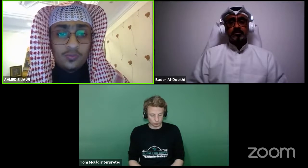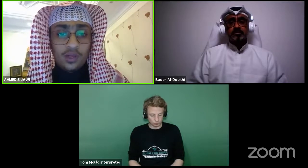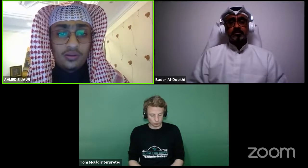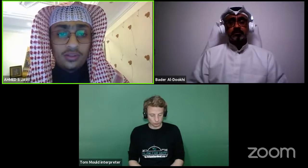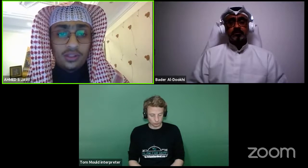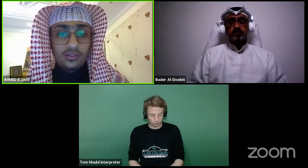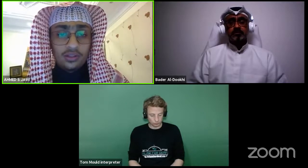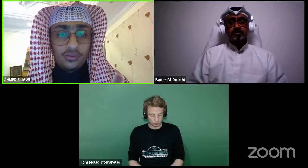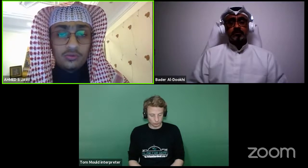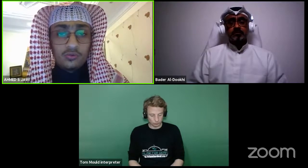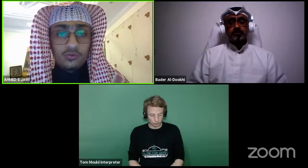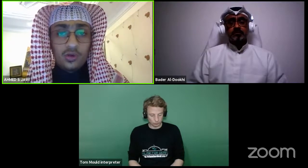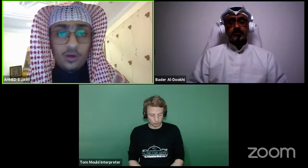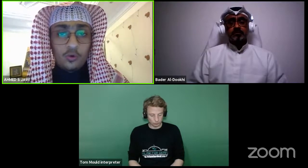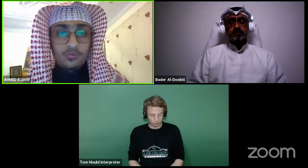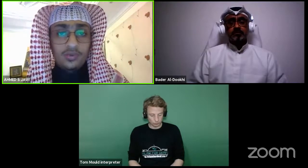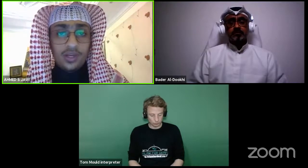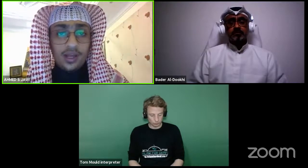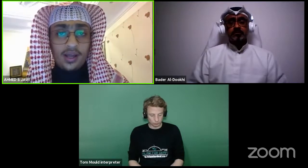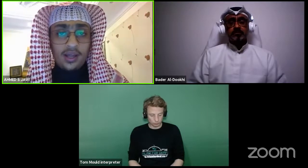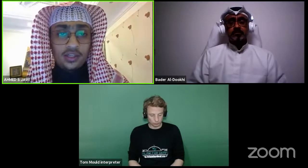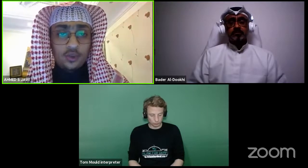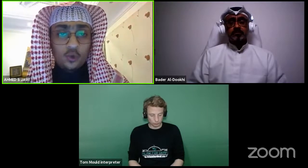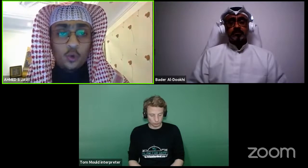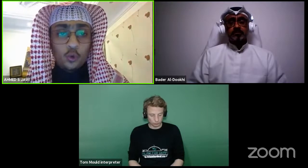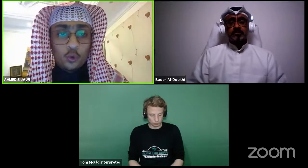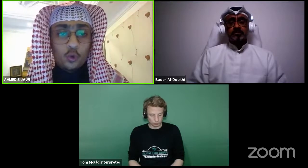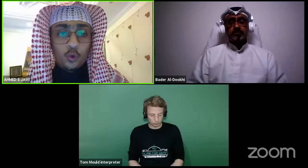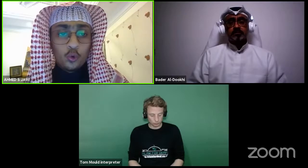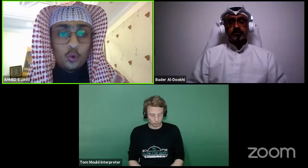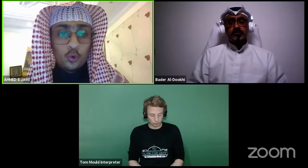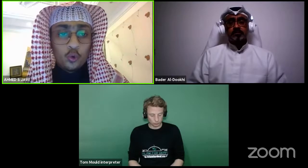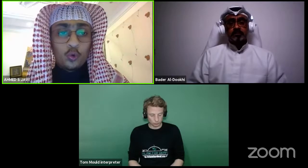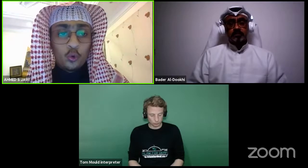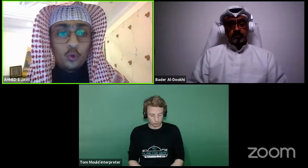الساعة بغتة وهم لا